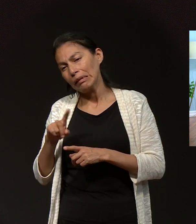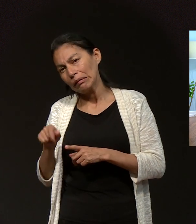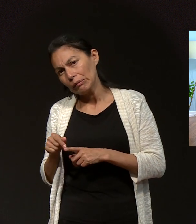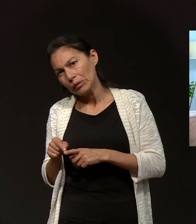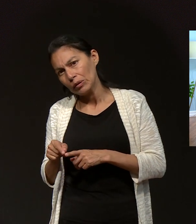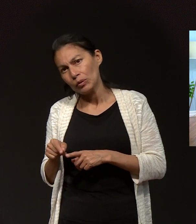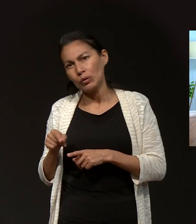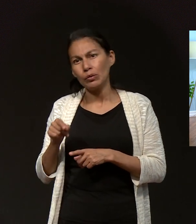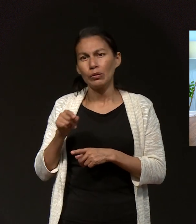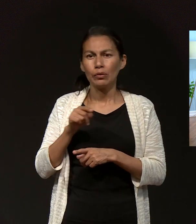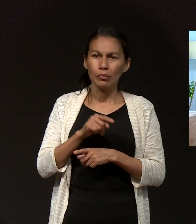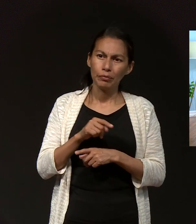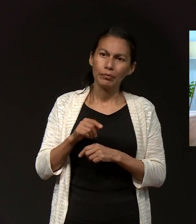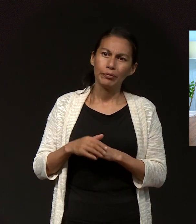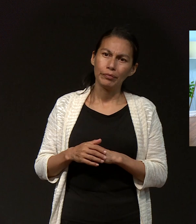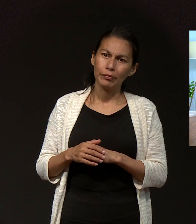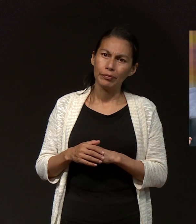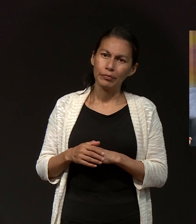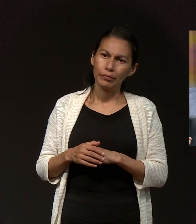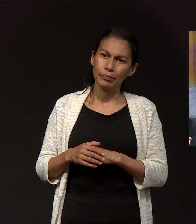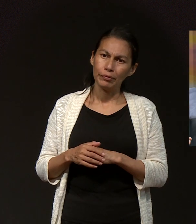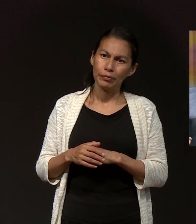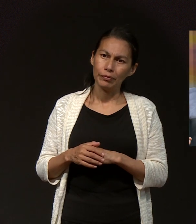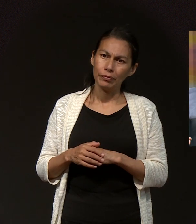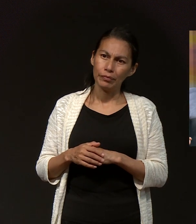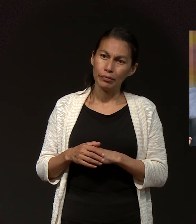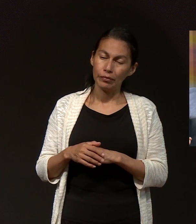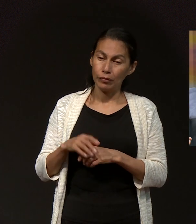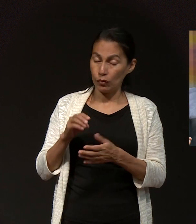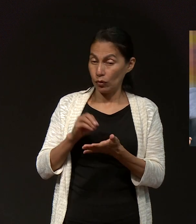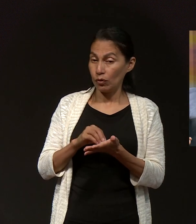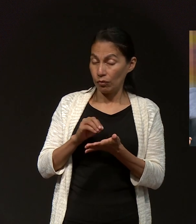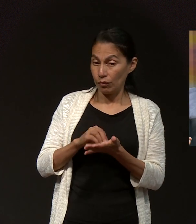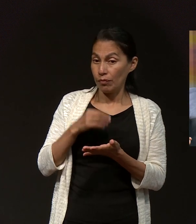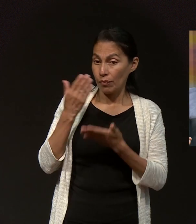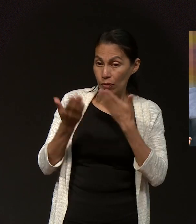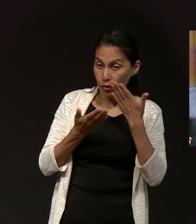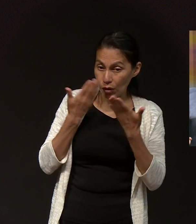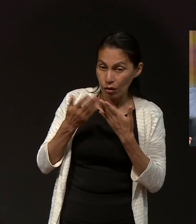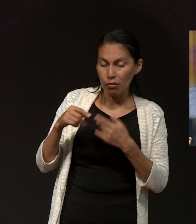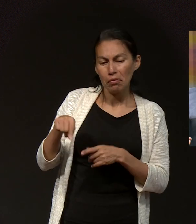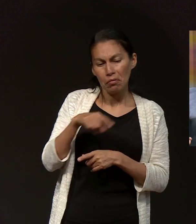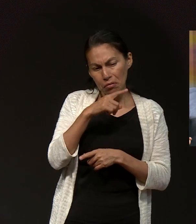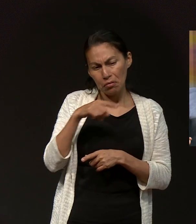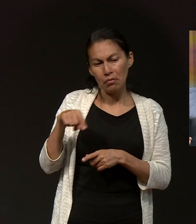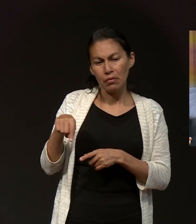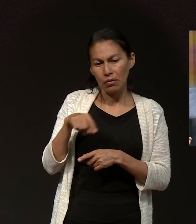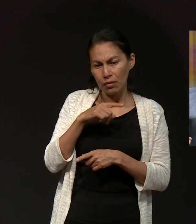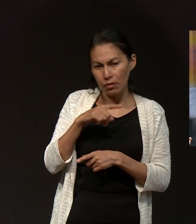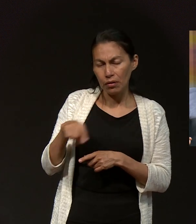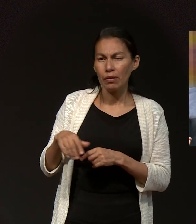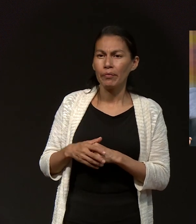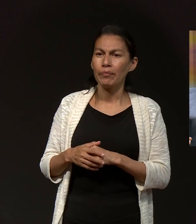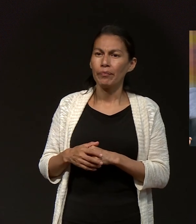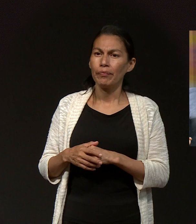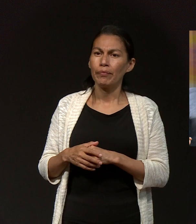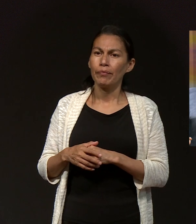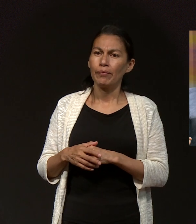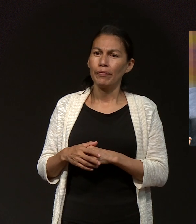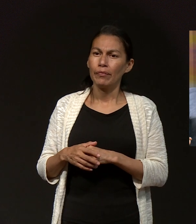que... Fue regresando a eso, ¿verdad? Sí, estaba. Bueno, estaba todavía estudiando las carreras. Estaba todavía estudiando, así que iba y venía.